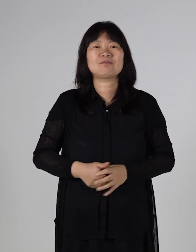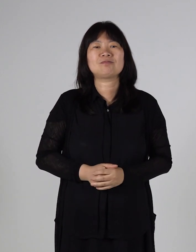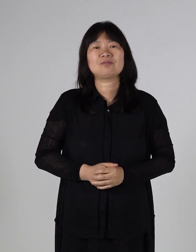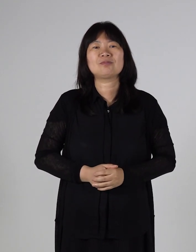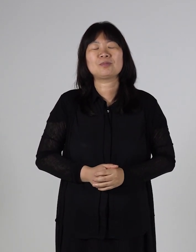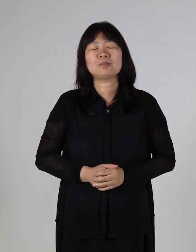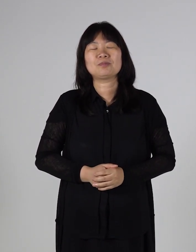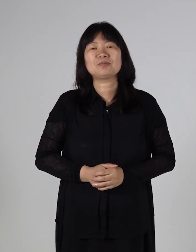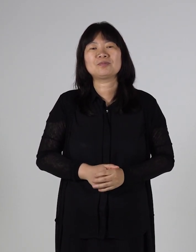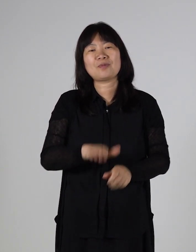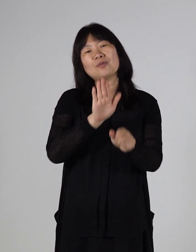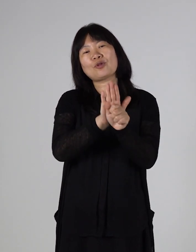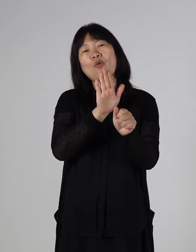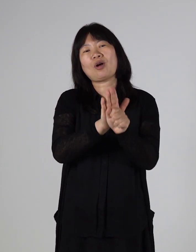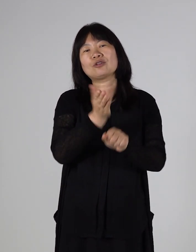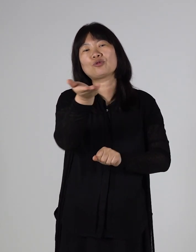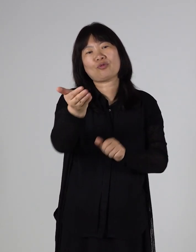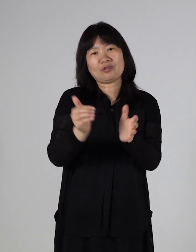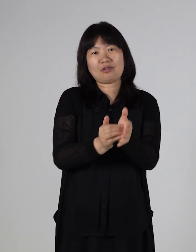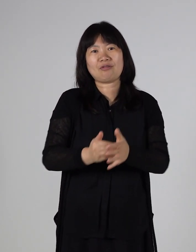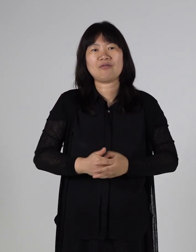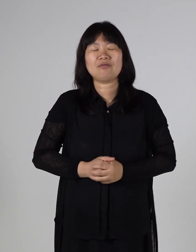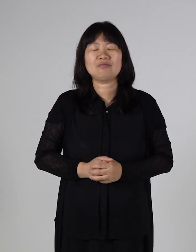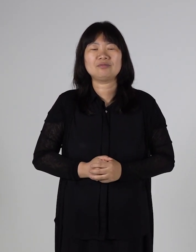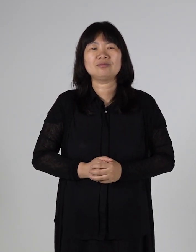인격으로 격상시켰잖아요.